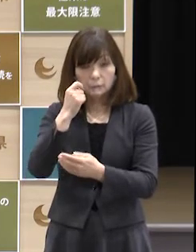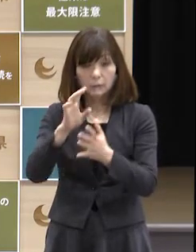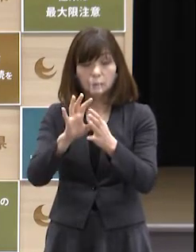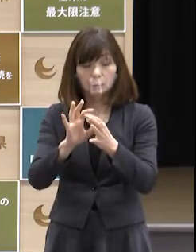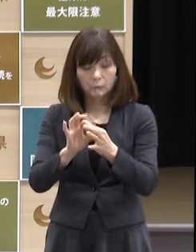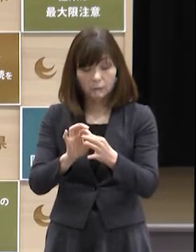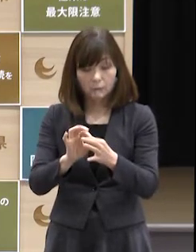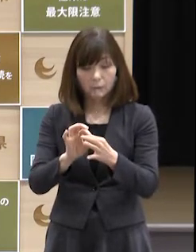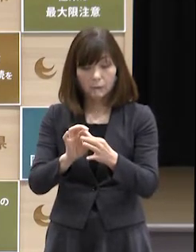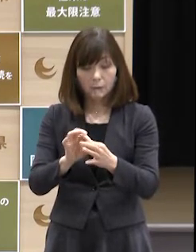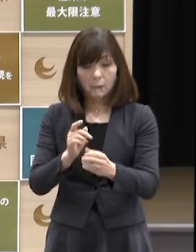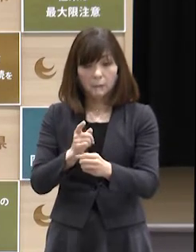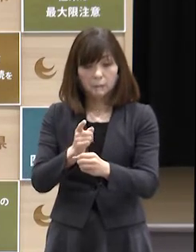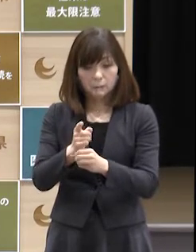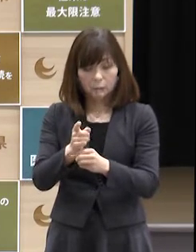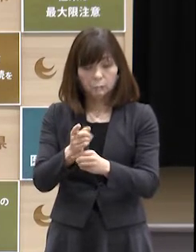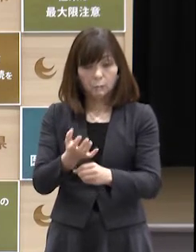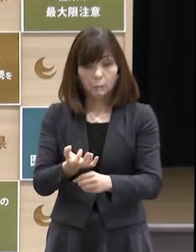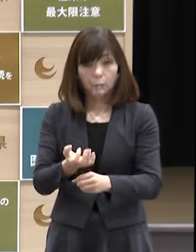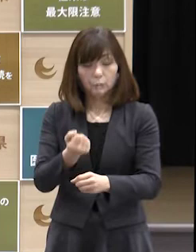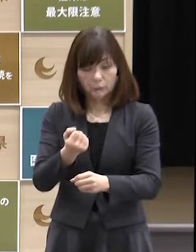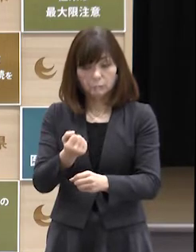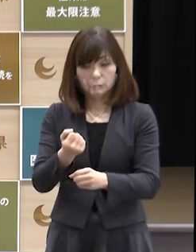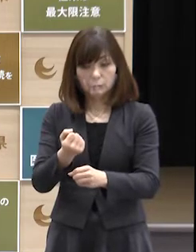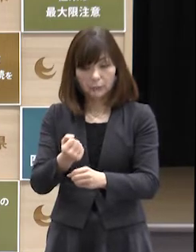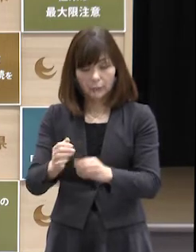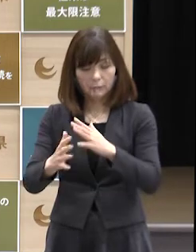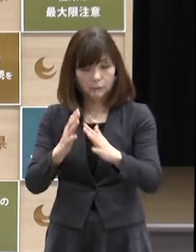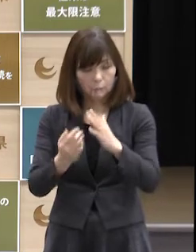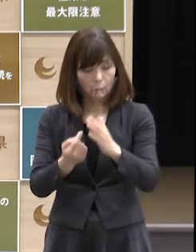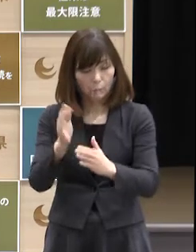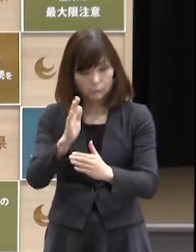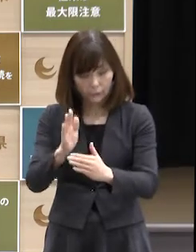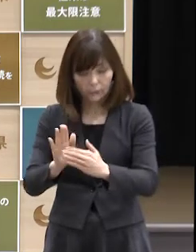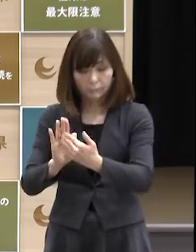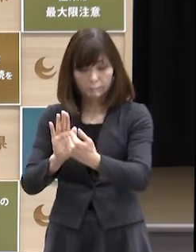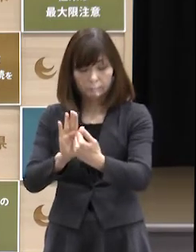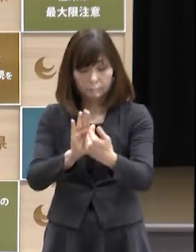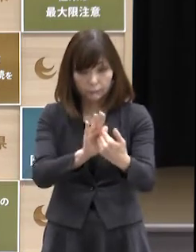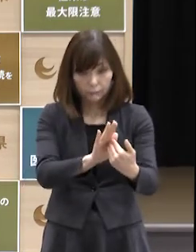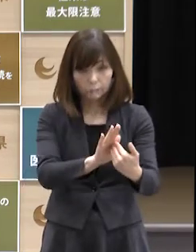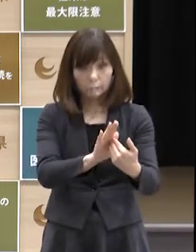ているということだと思うので、そういうことも含めてですね、